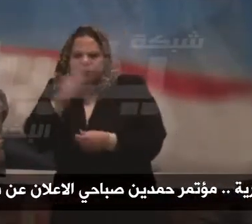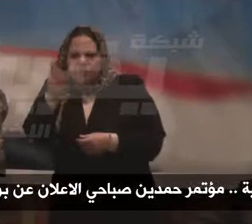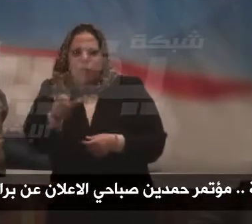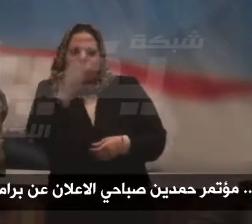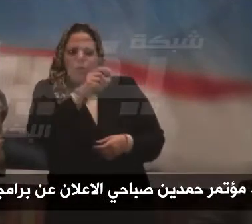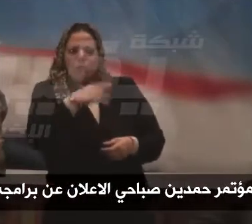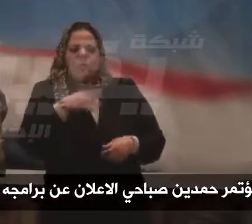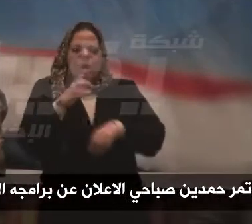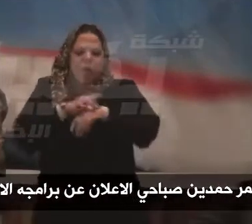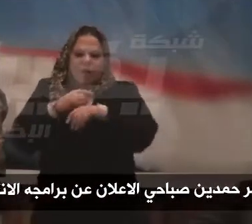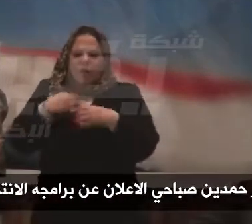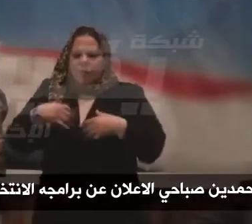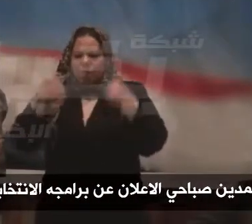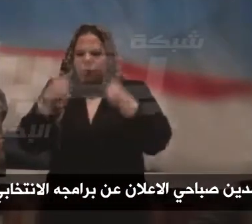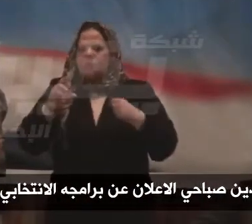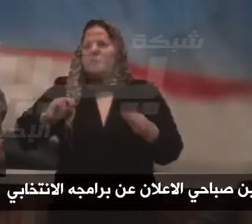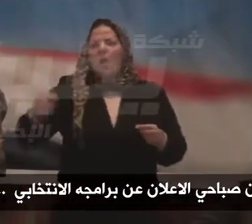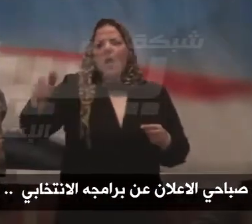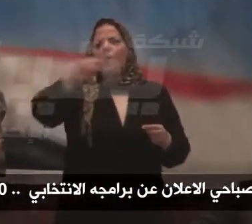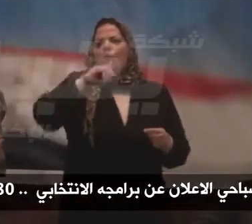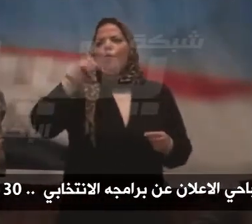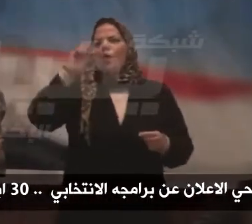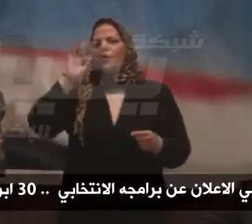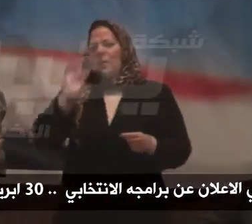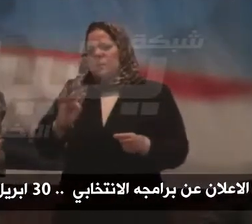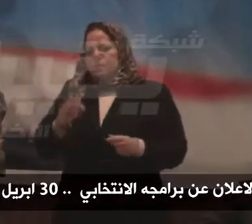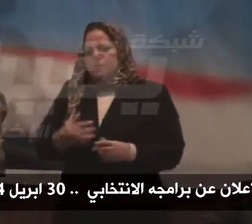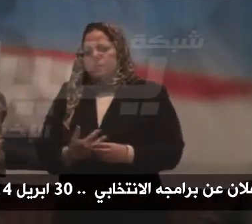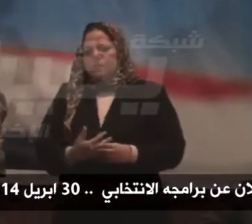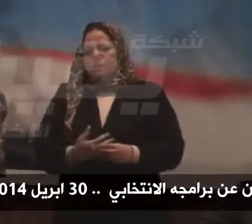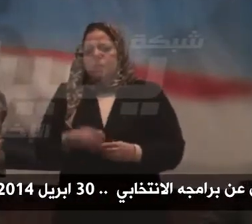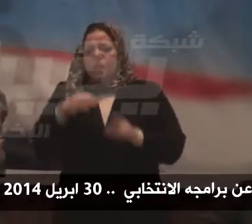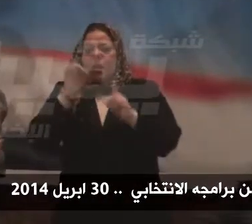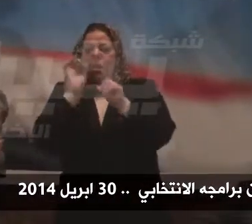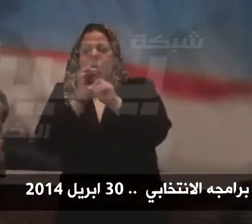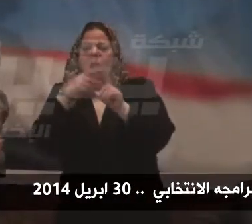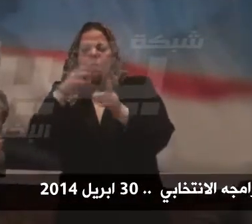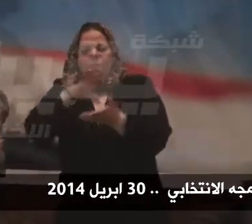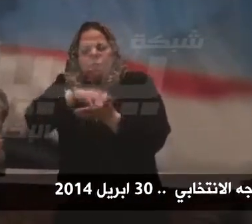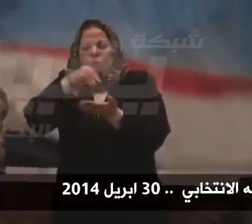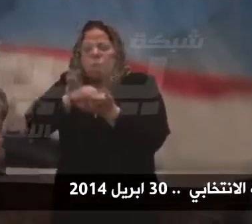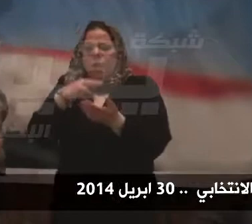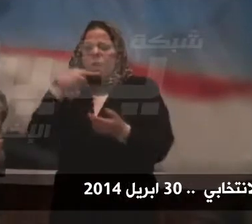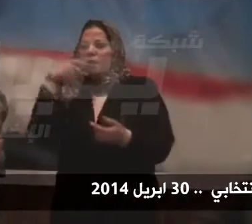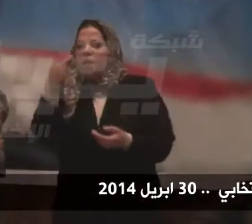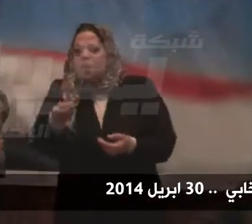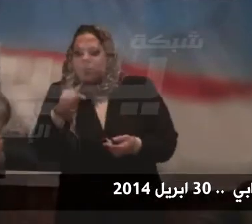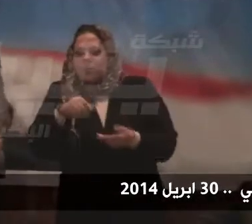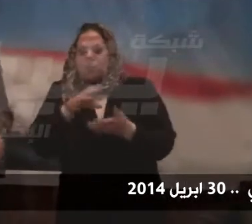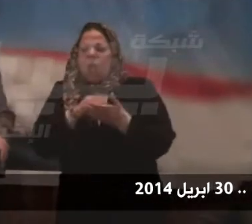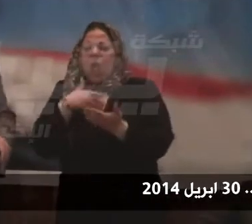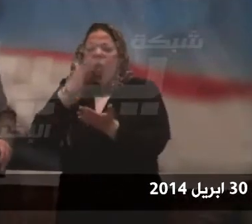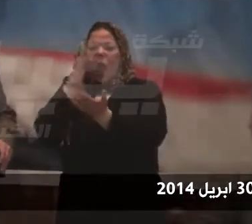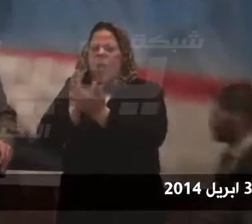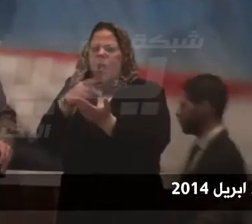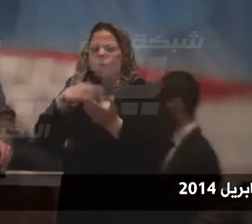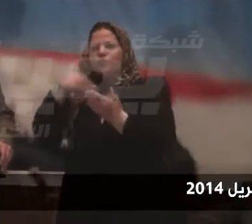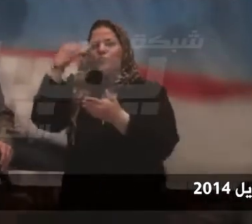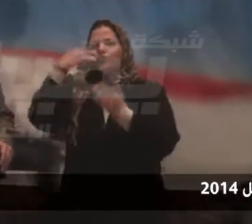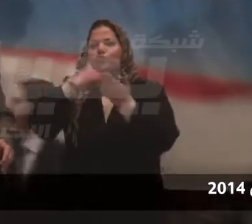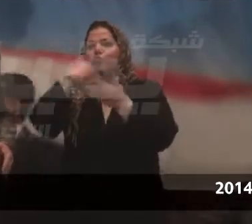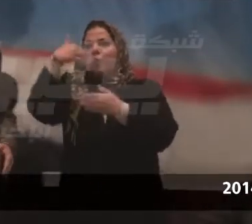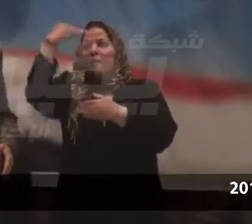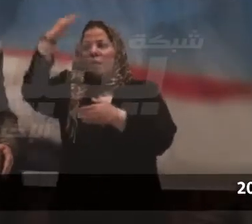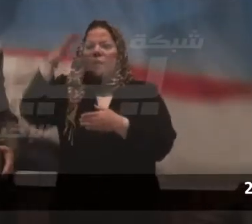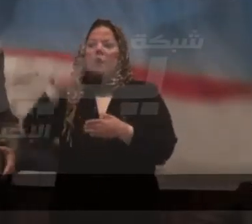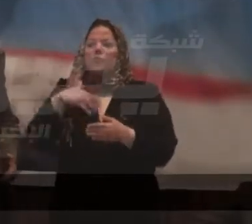يملك قدرات مالية عالية أو بسيطة. هذا مبدأ عام علينا أن نحقق من خطوات البرنامج